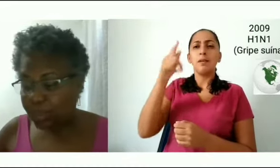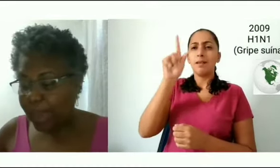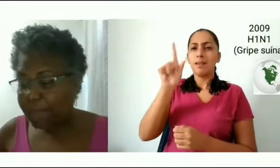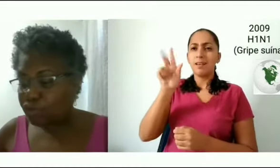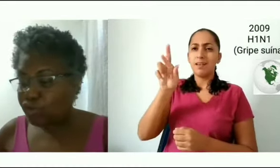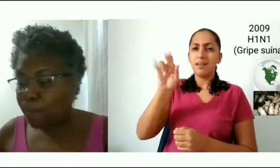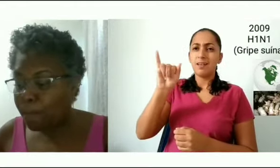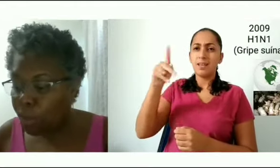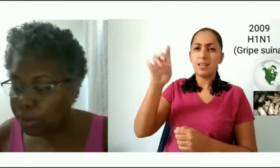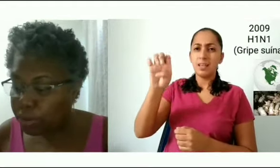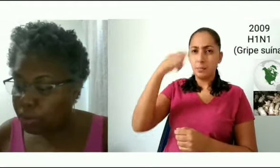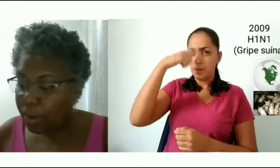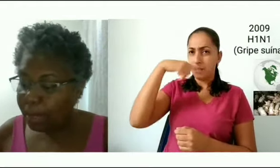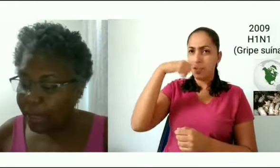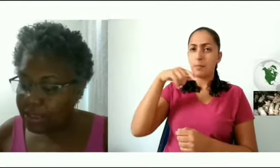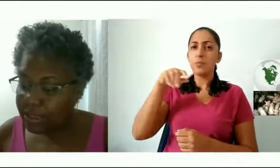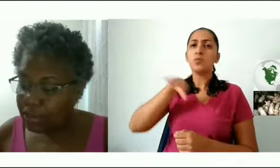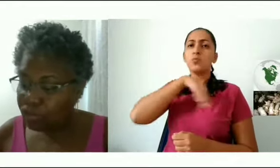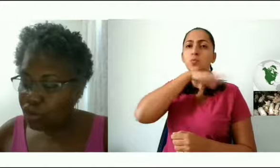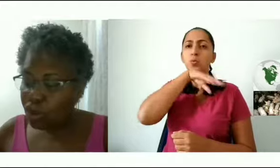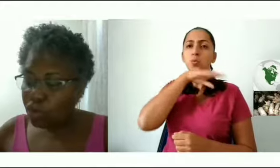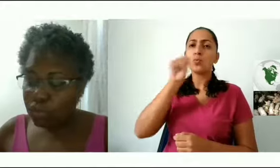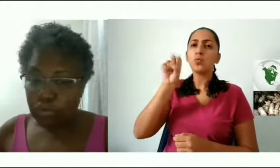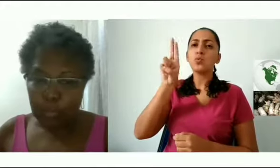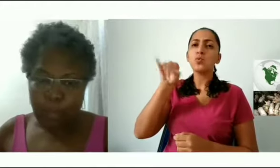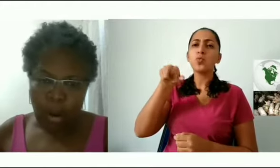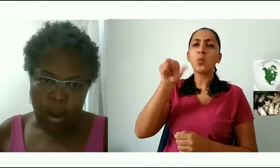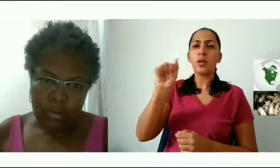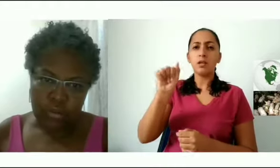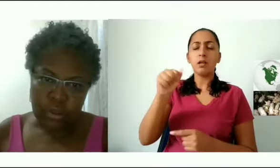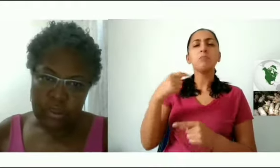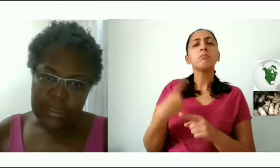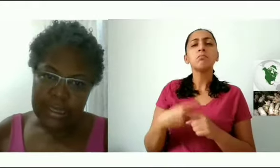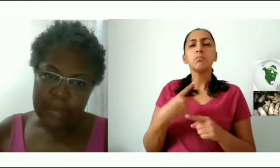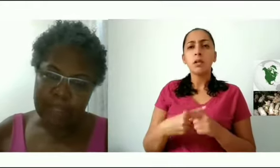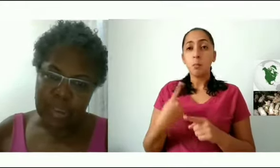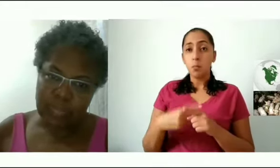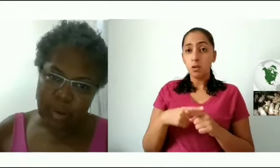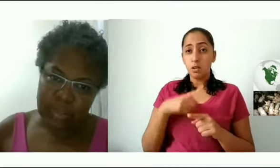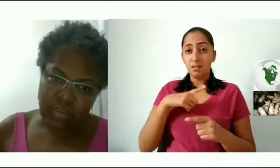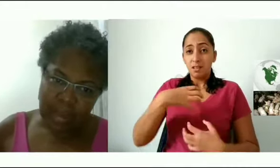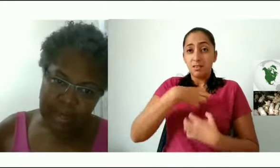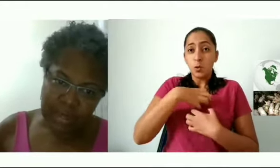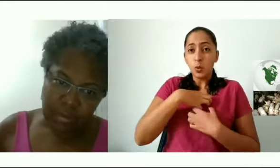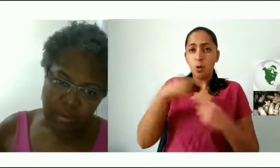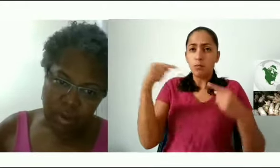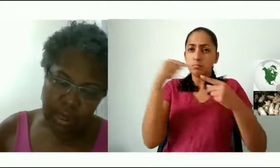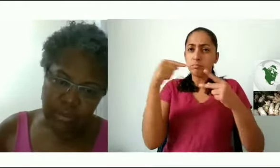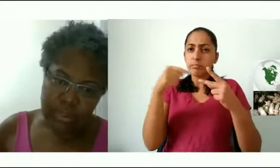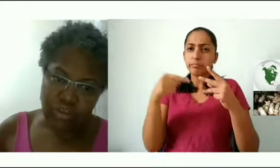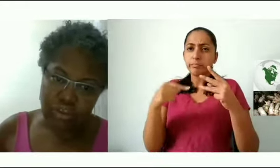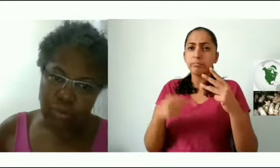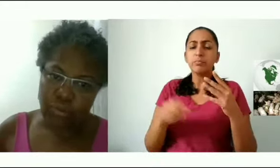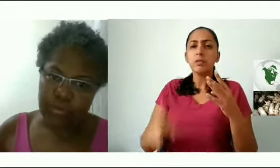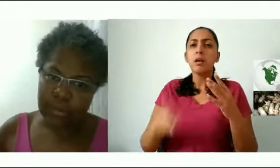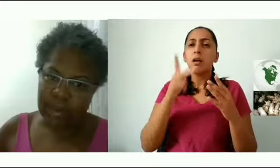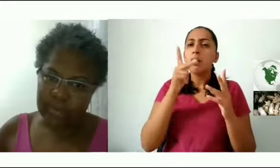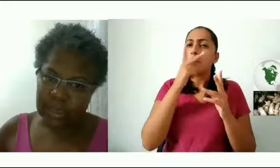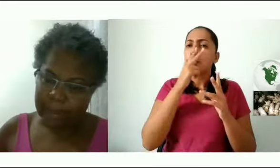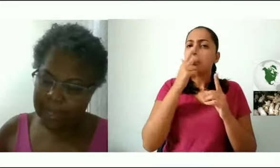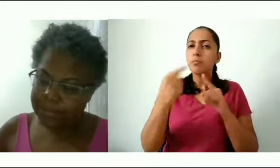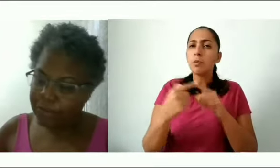vários aspectos muito parecidos com o que os porcos, principalmente na América do Norte, sentiam